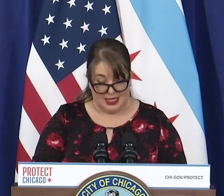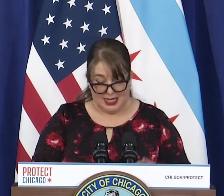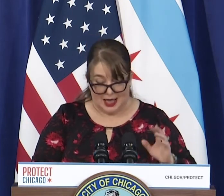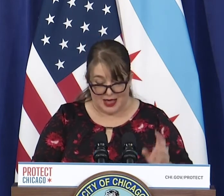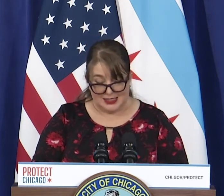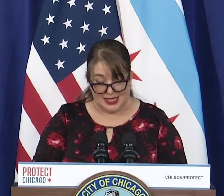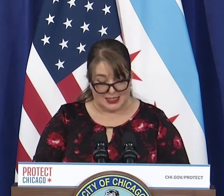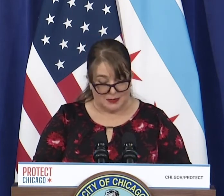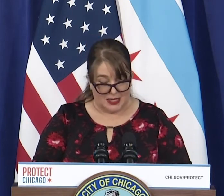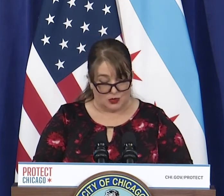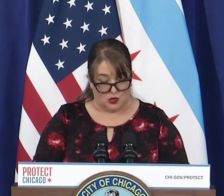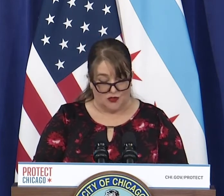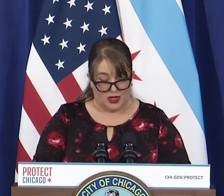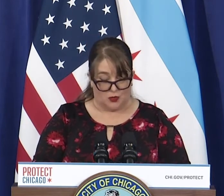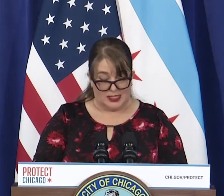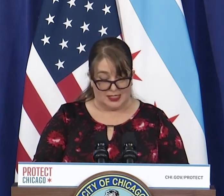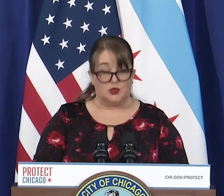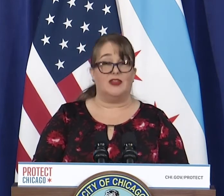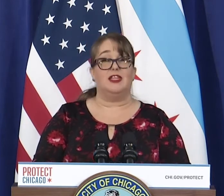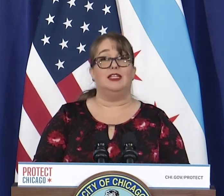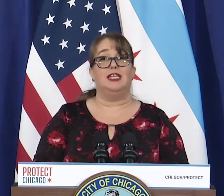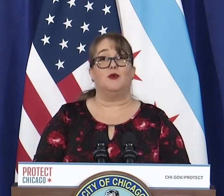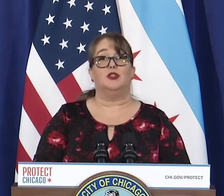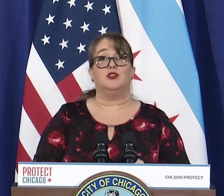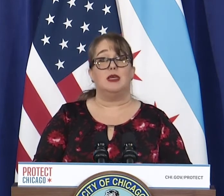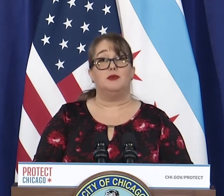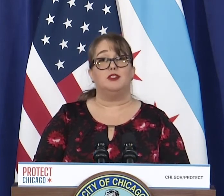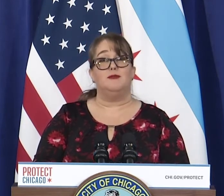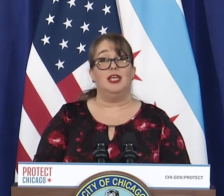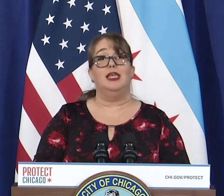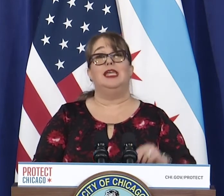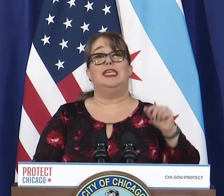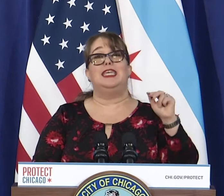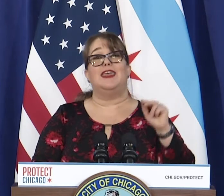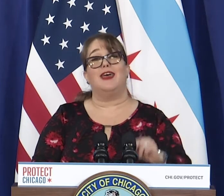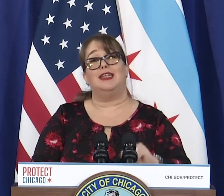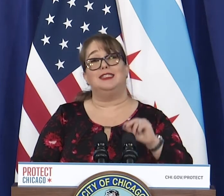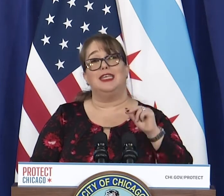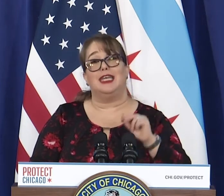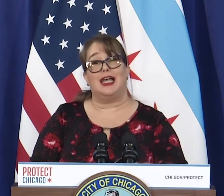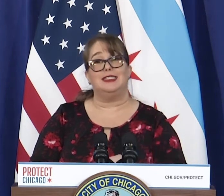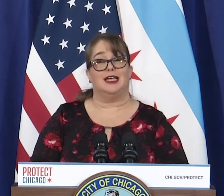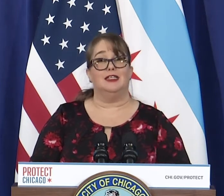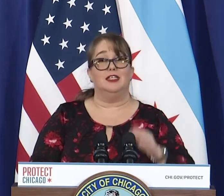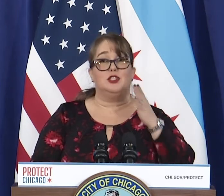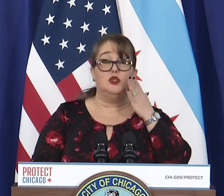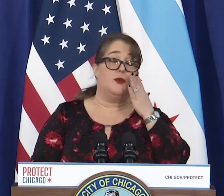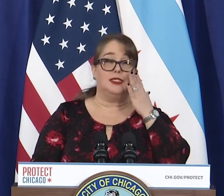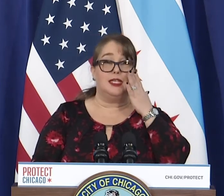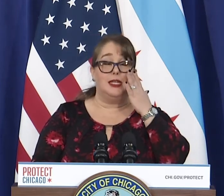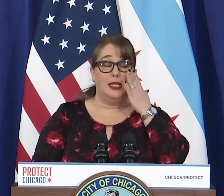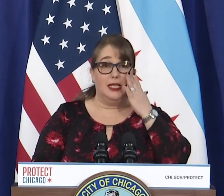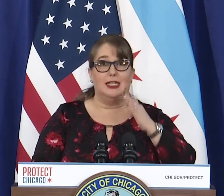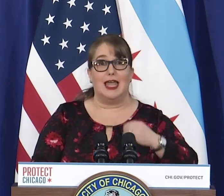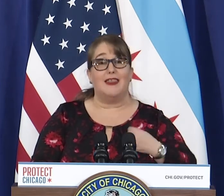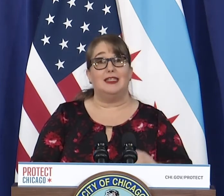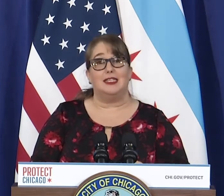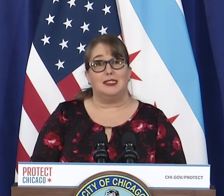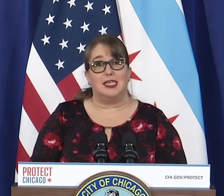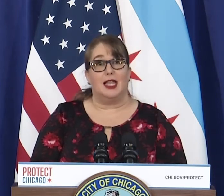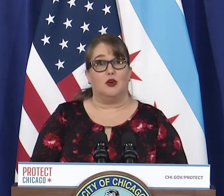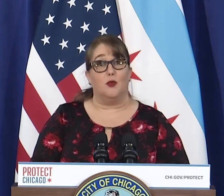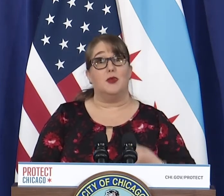mascarilla, lavarse las manos con frecuencias durante el día cuando sea posible y quedarse en casa si no va a ser